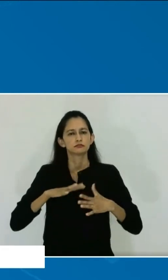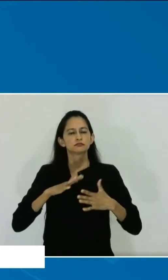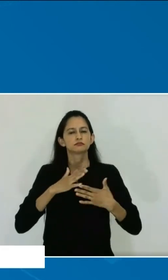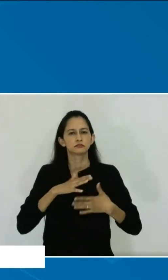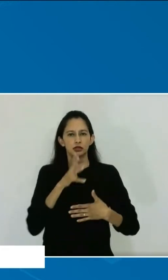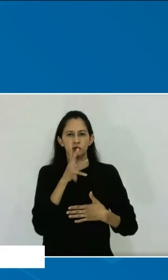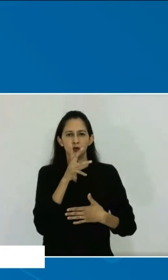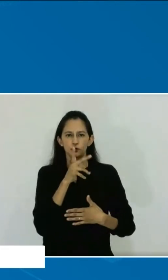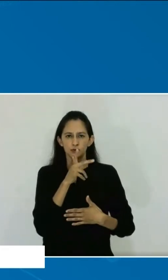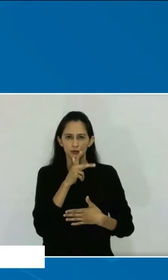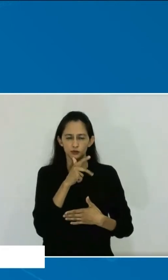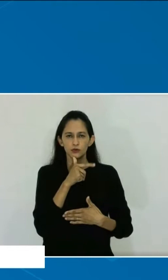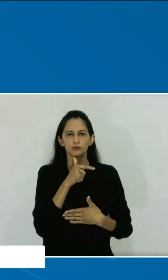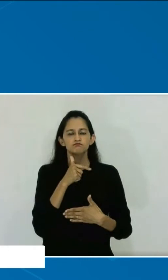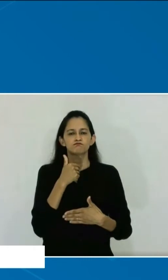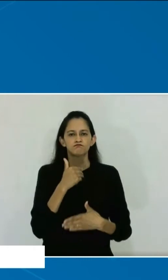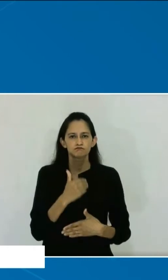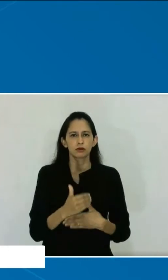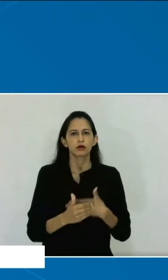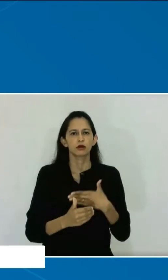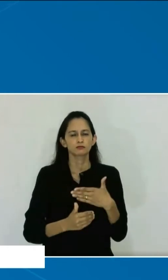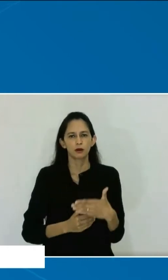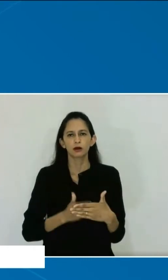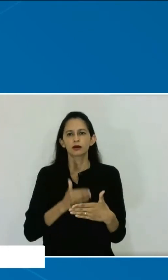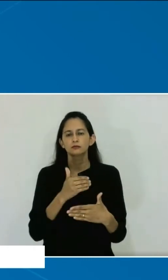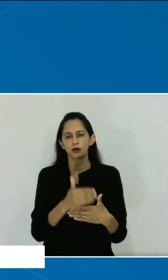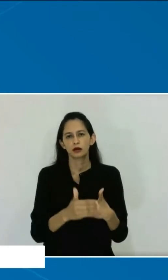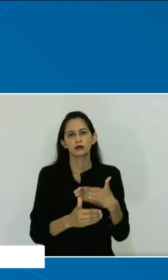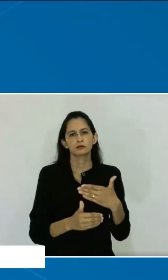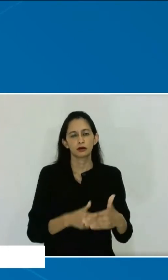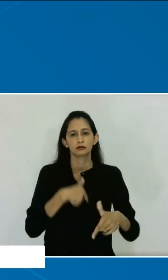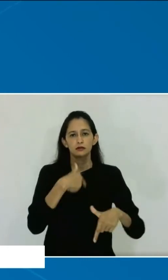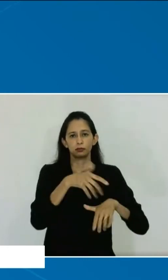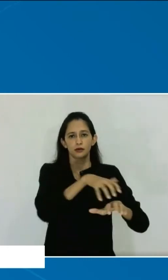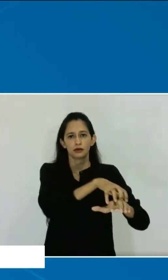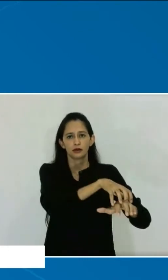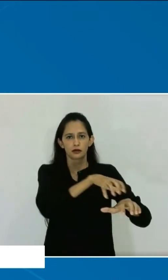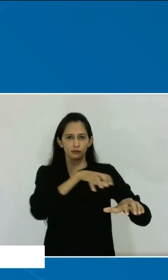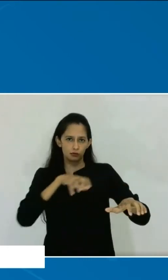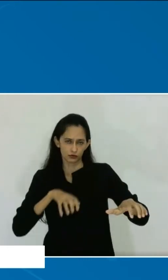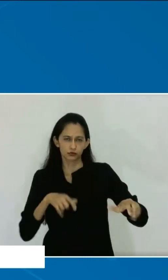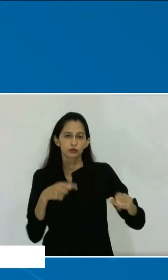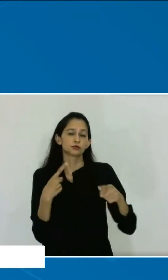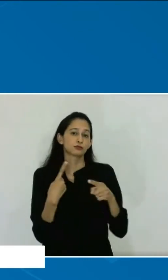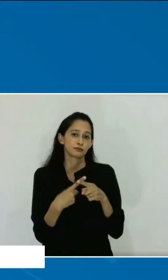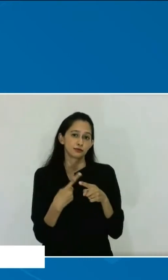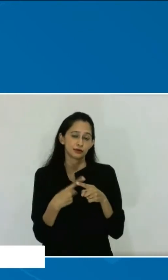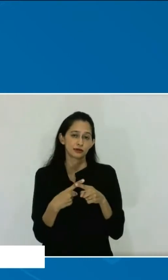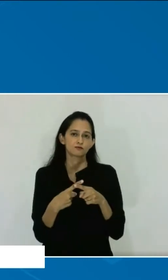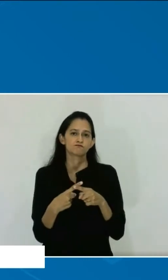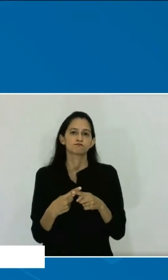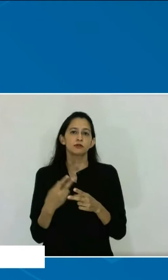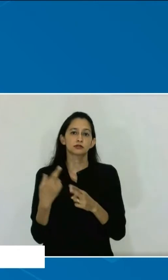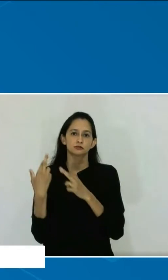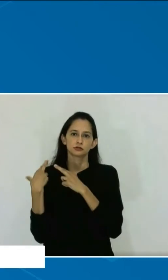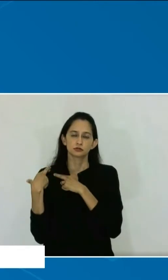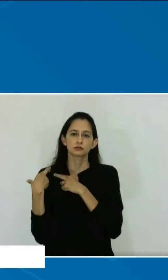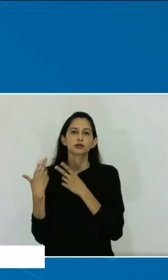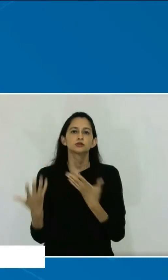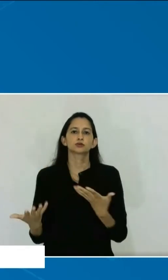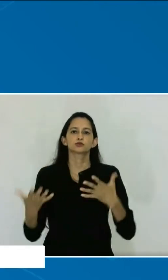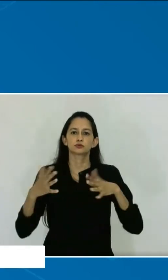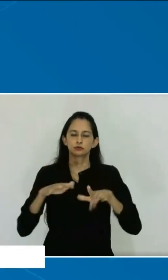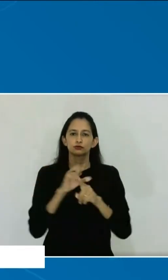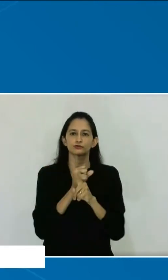para retomar mesmo as atividades remotas, pelo nosso compromisso com a inclusão das pessoas,